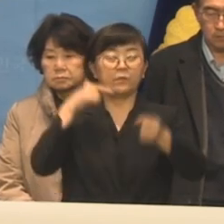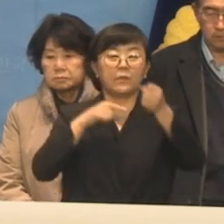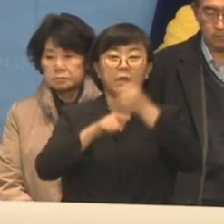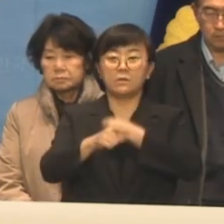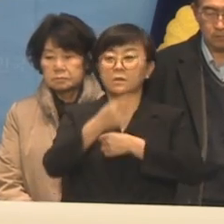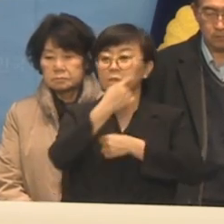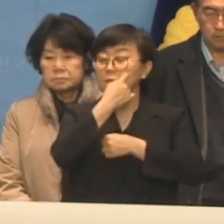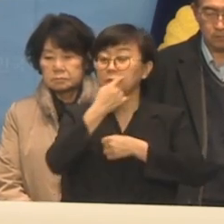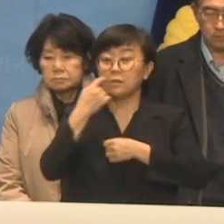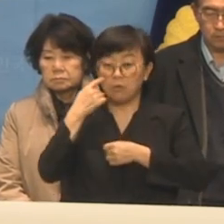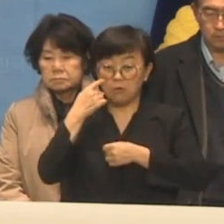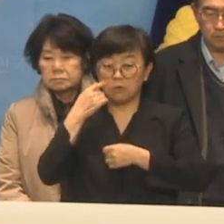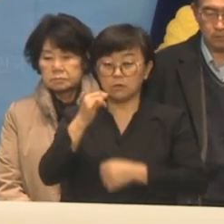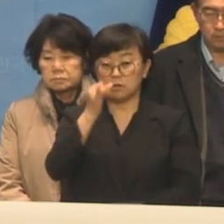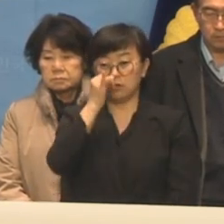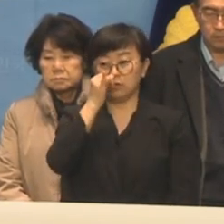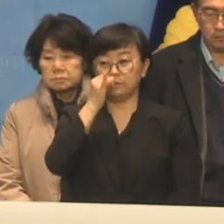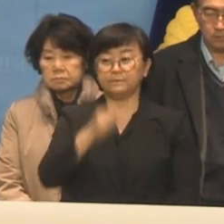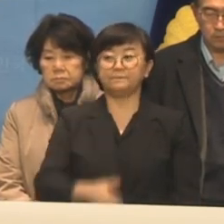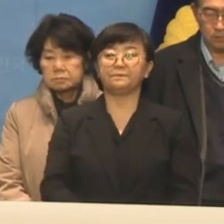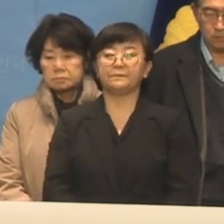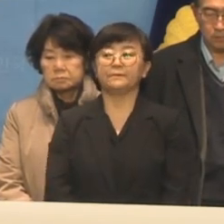사실, 의학적 사실이 있기 때문입니다.